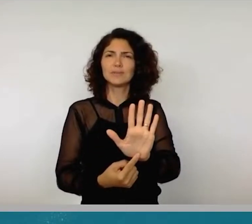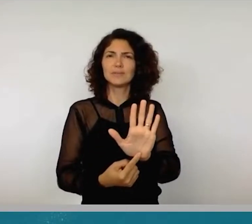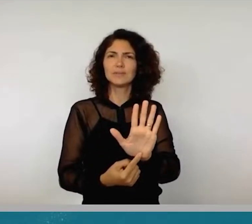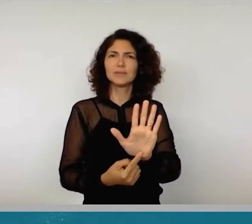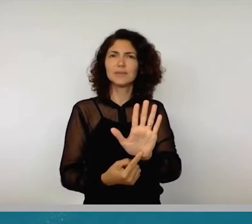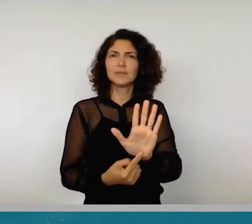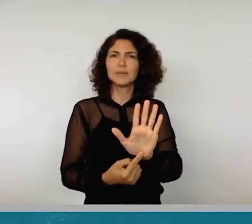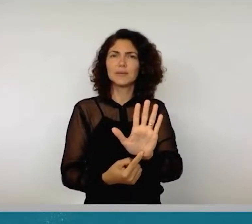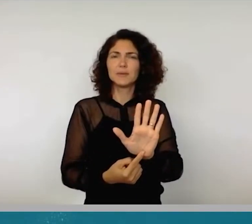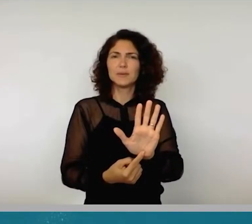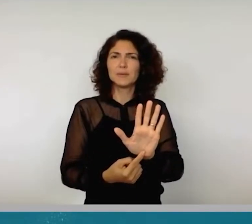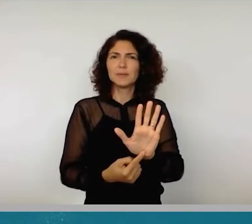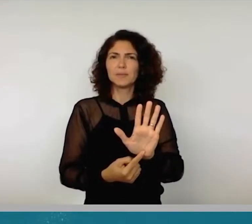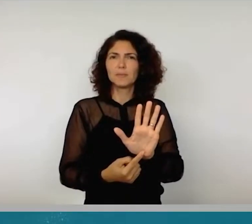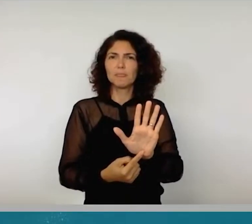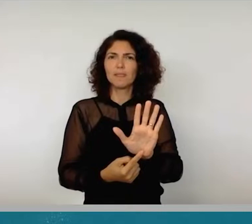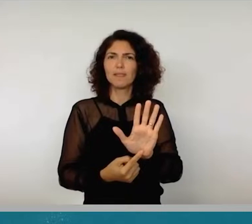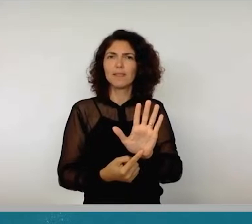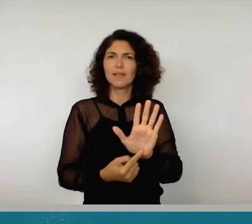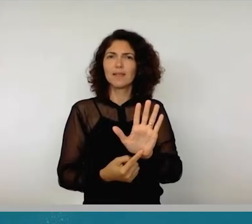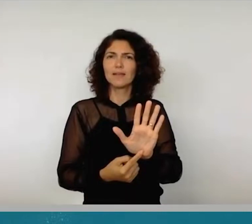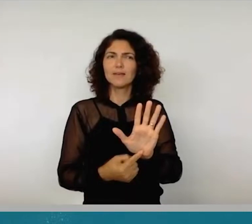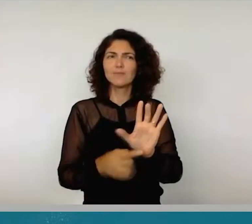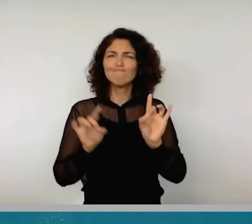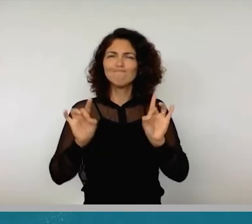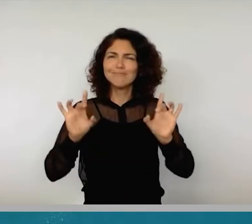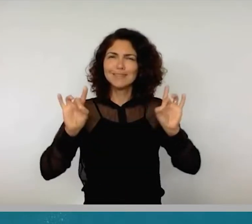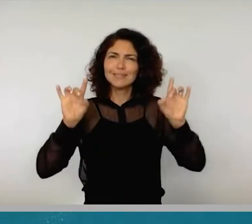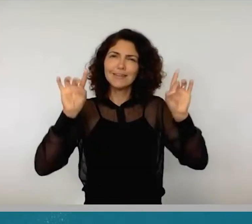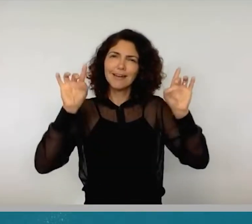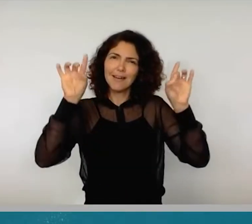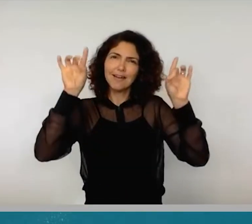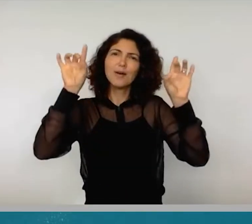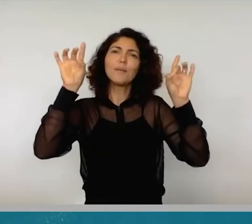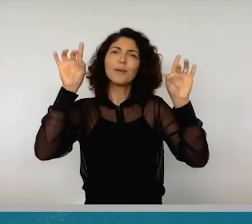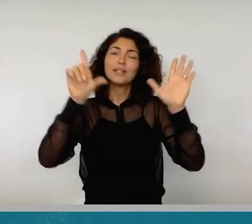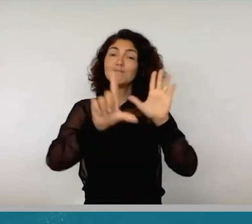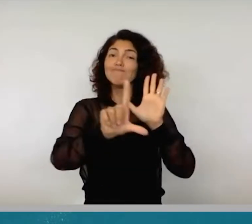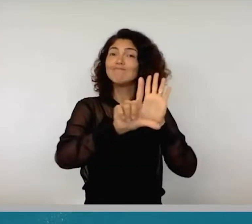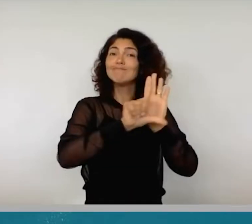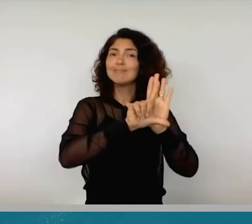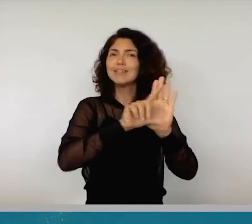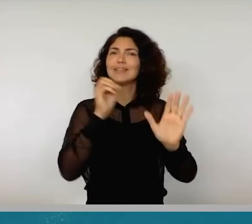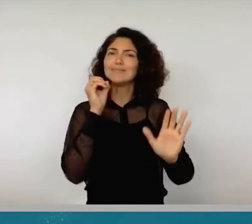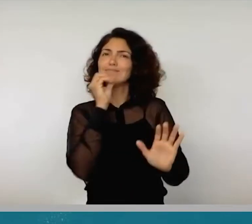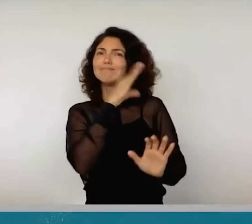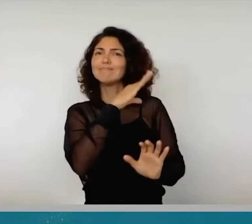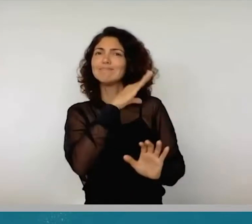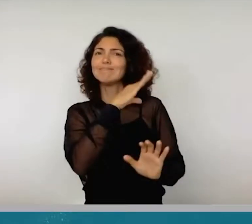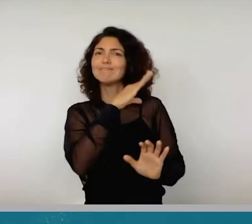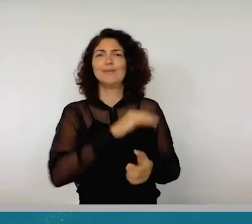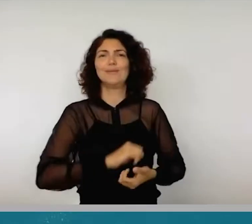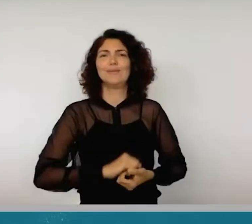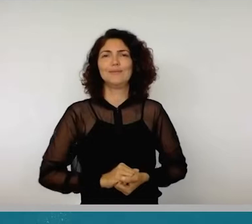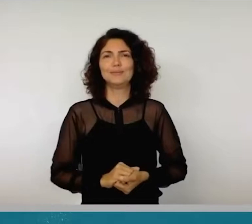E ali está a nova lei decretada pelo Senhor Jesus